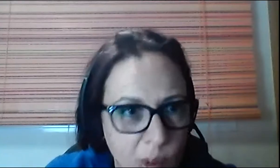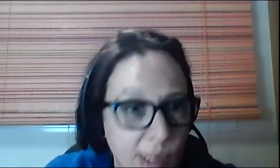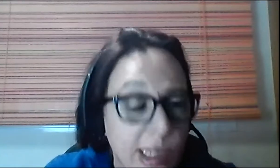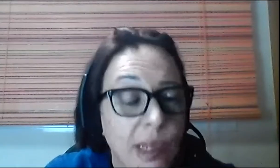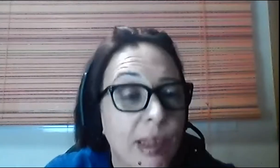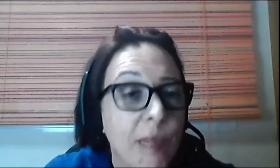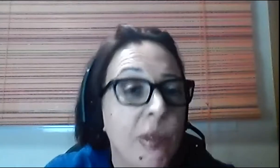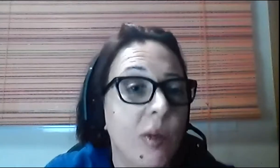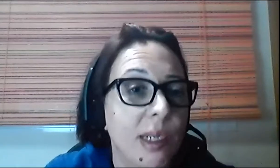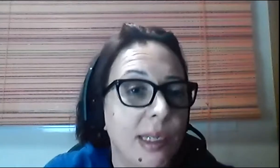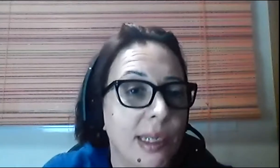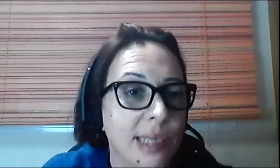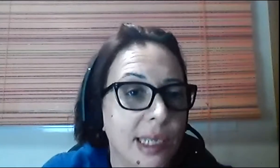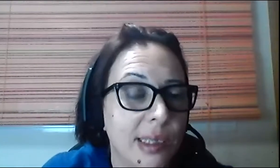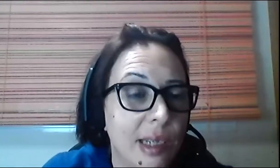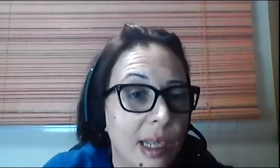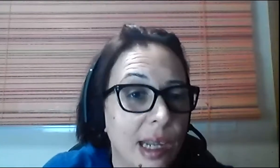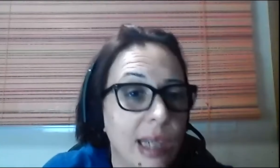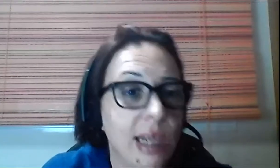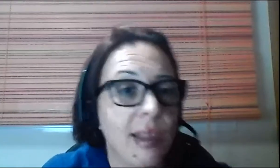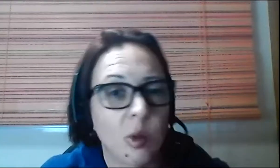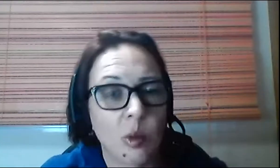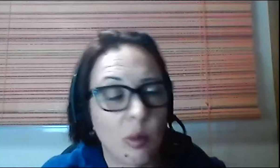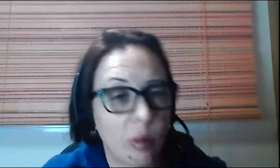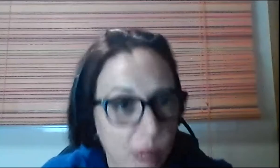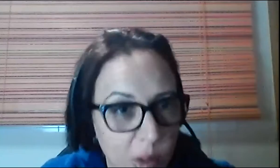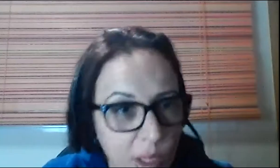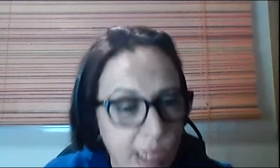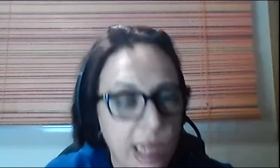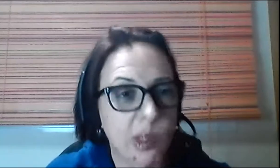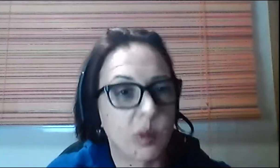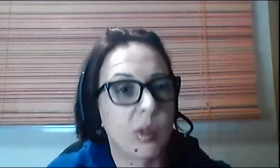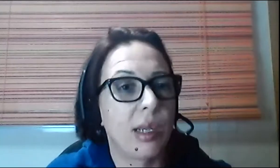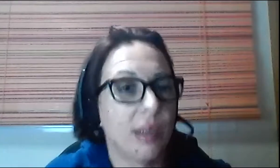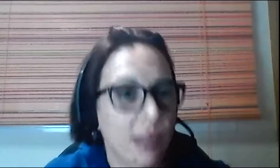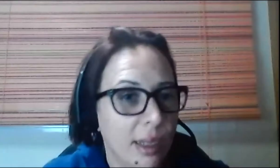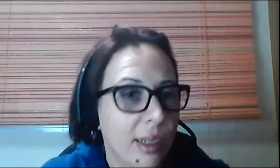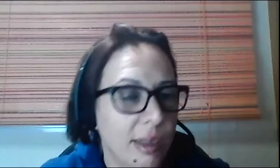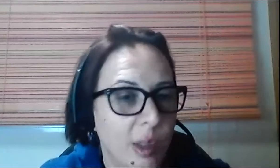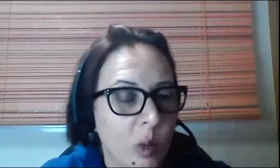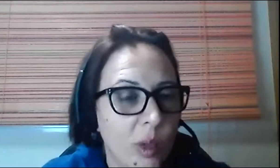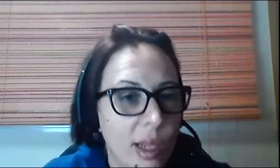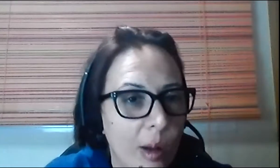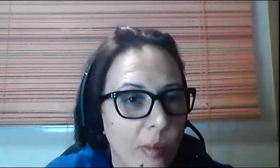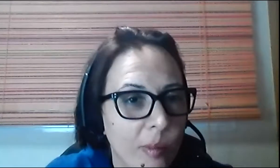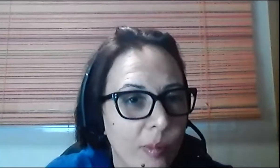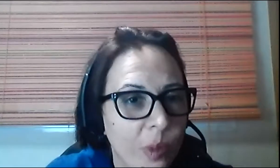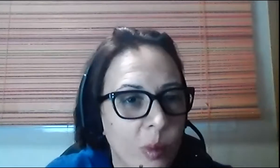apoyo, desde el principio estás analizando qué es lo que quiere la persona, haciendo con